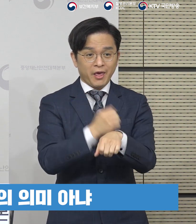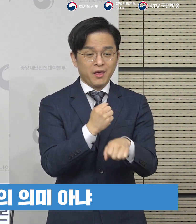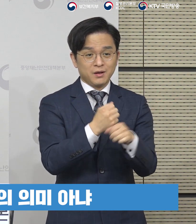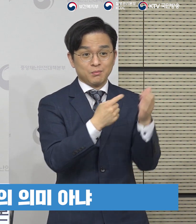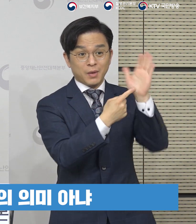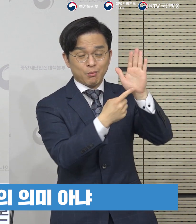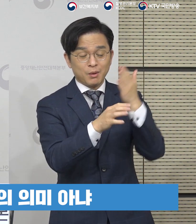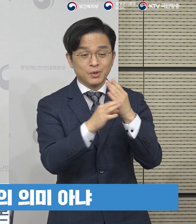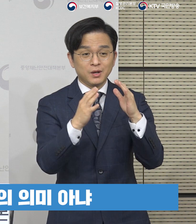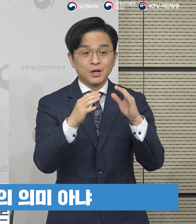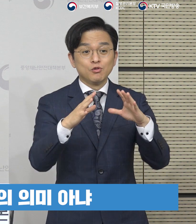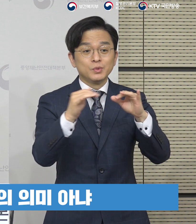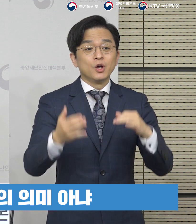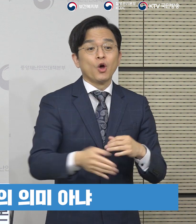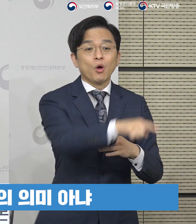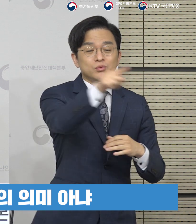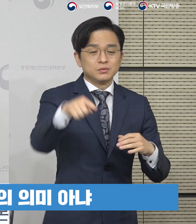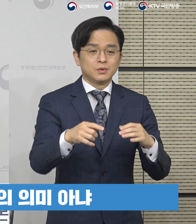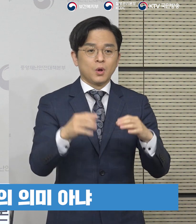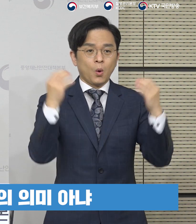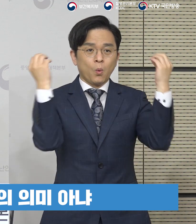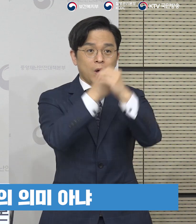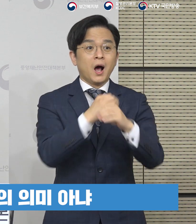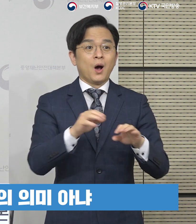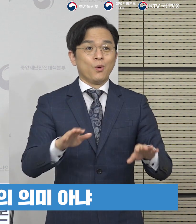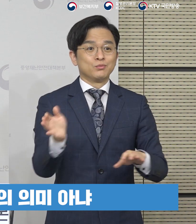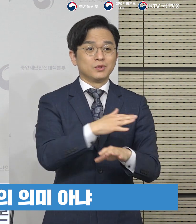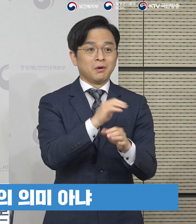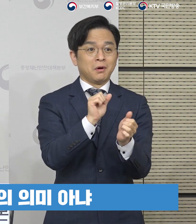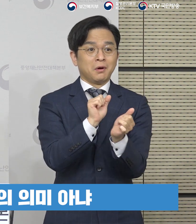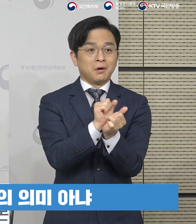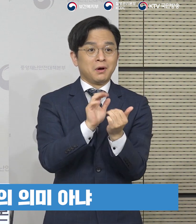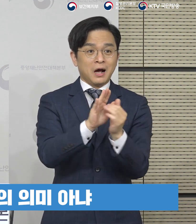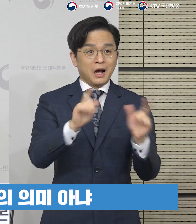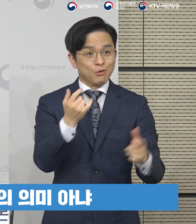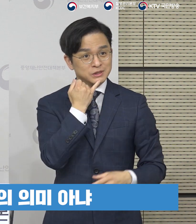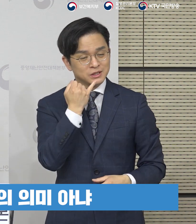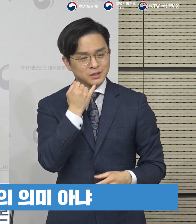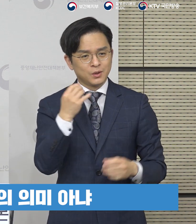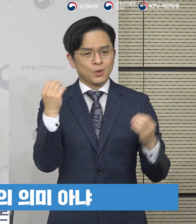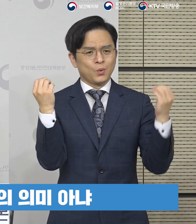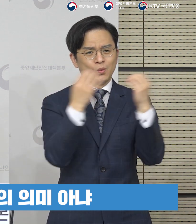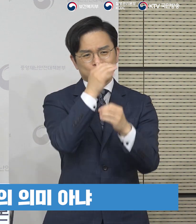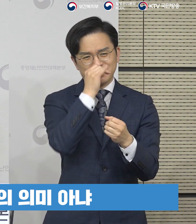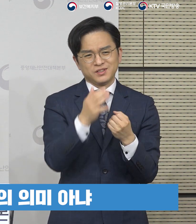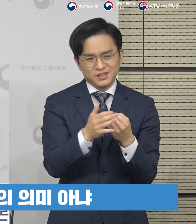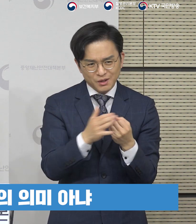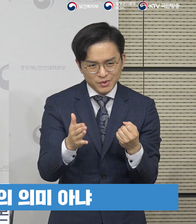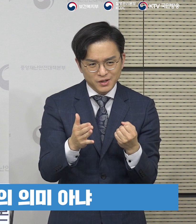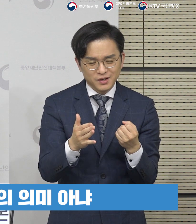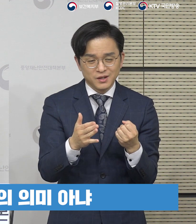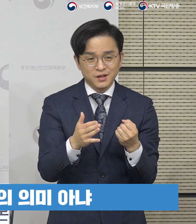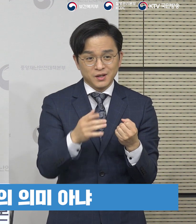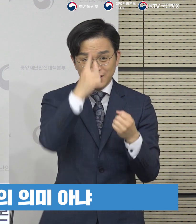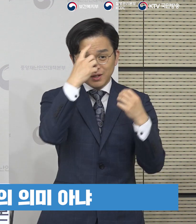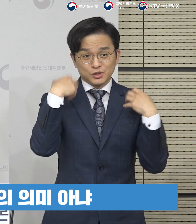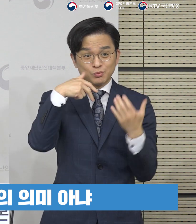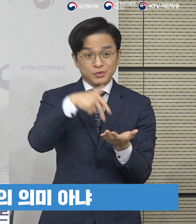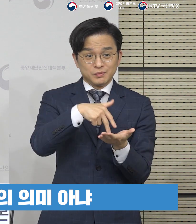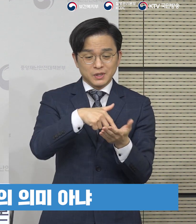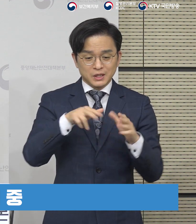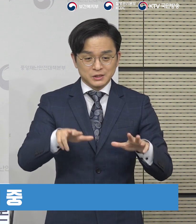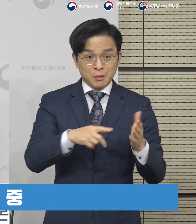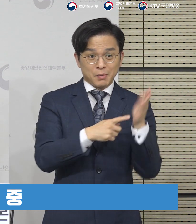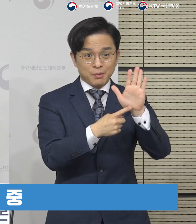매우 신중하고 조심스러운 메시지를 전달해 드릴 수밖에 없습니다. 여러 가지 전문가들의